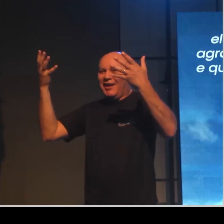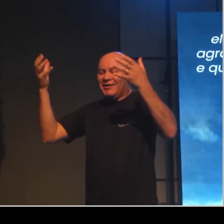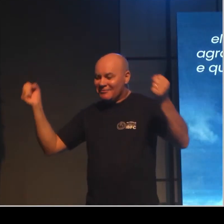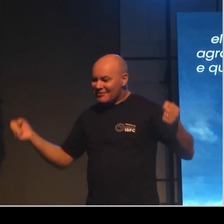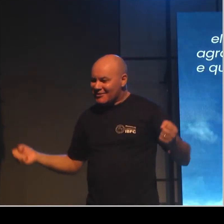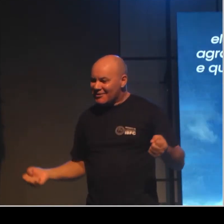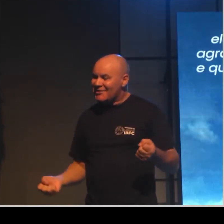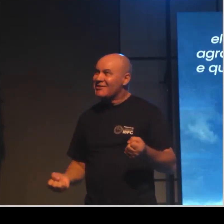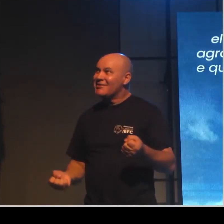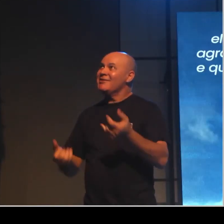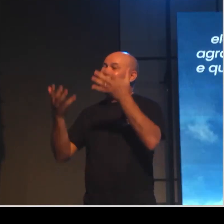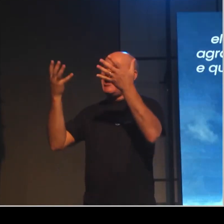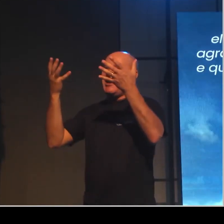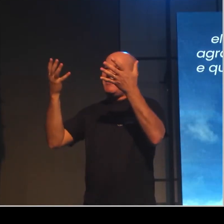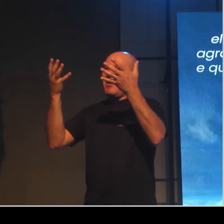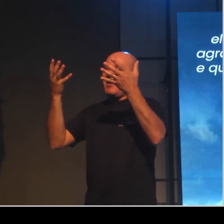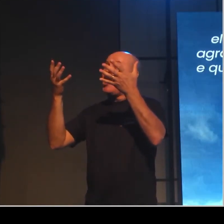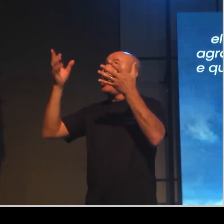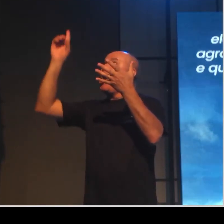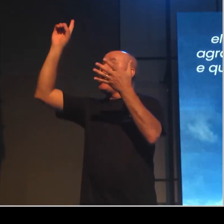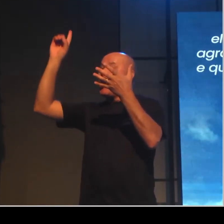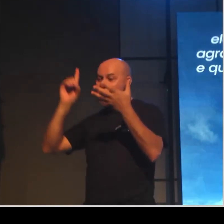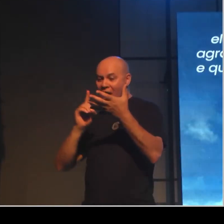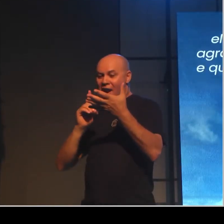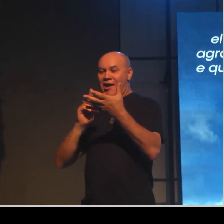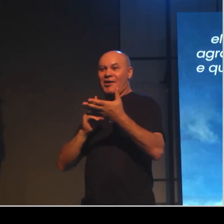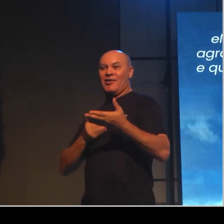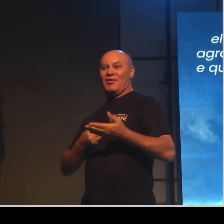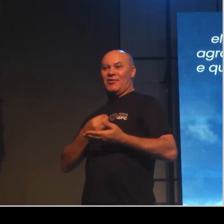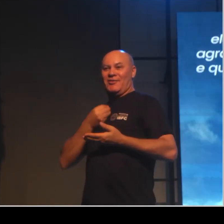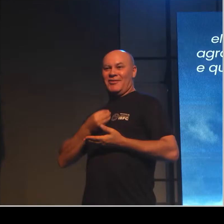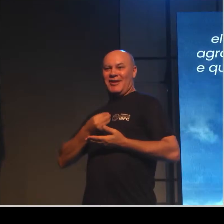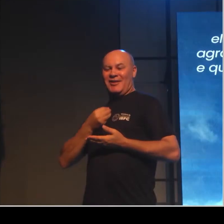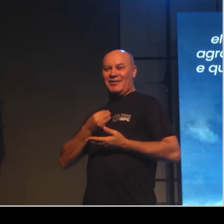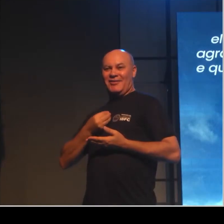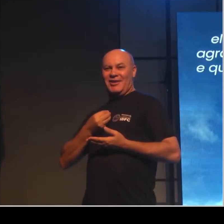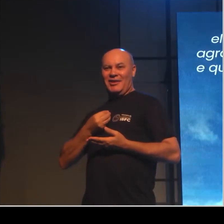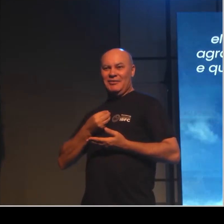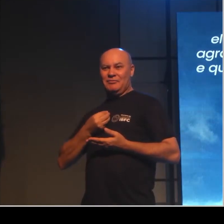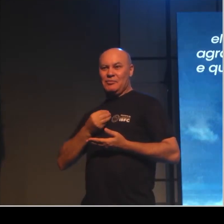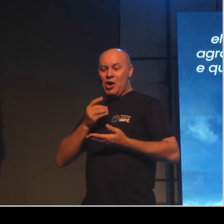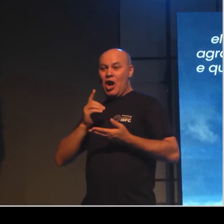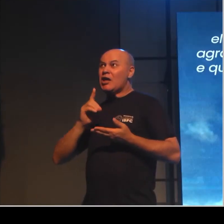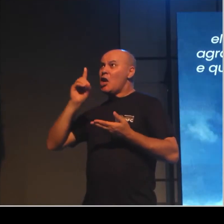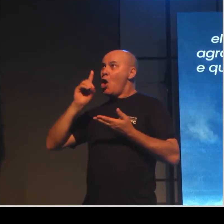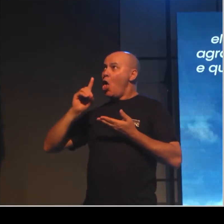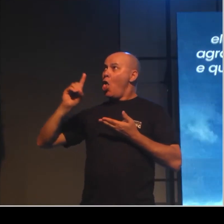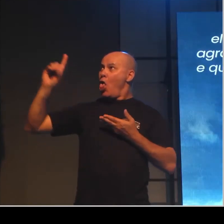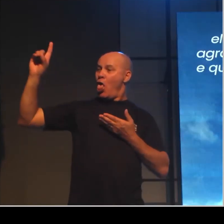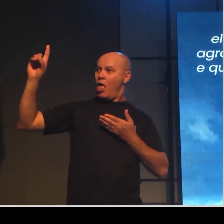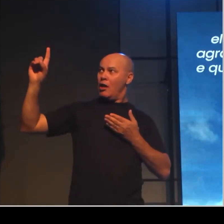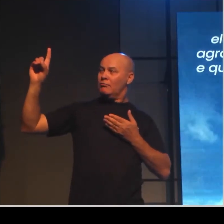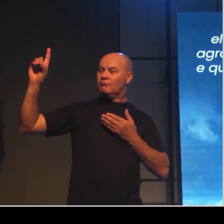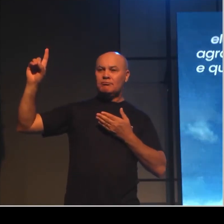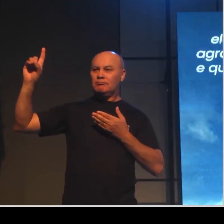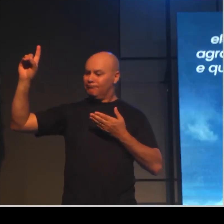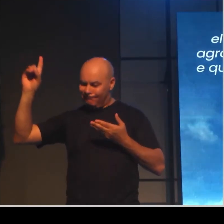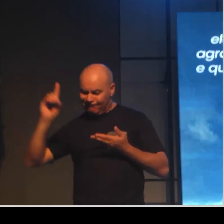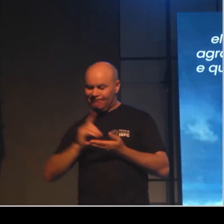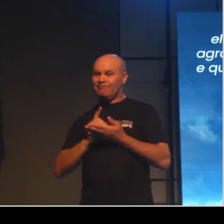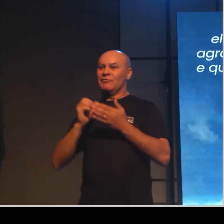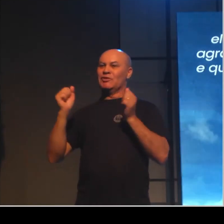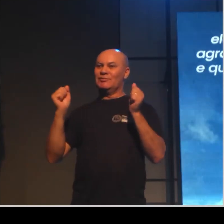Celebre um Deus presente. Comemore um Deus que não está ausente na sua vida. Você quer ter um ano